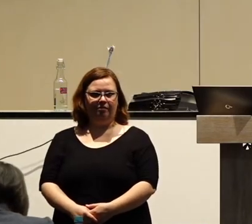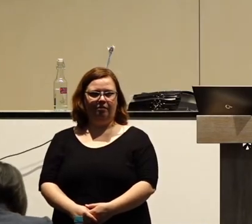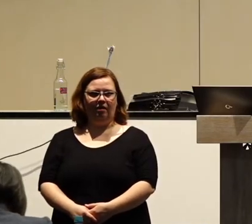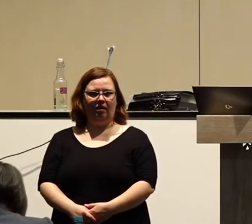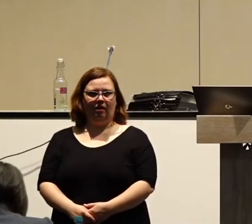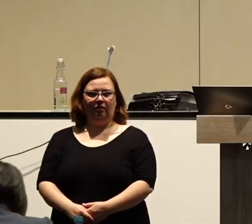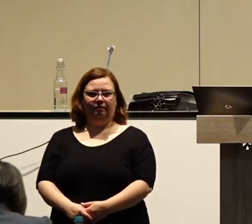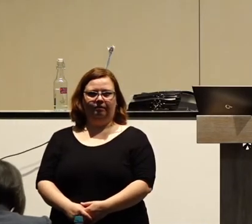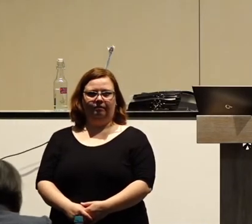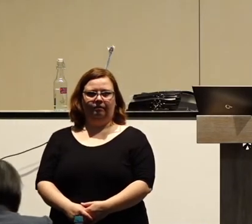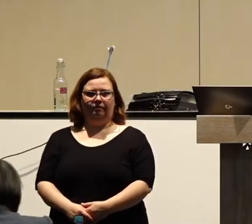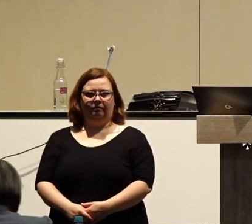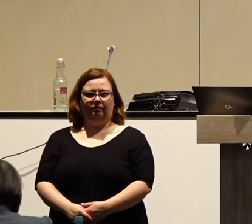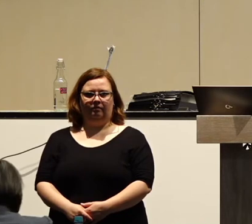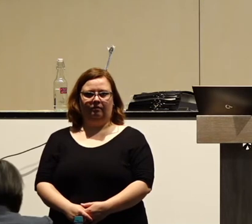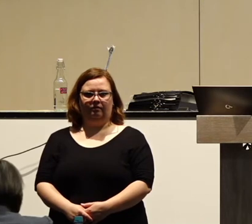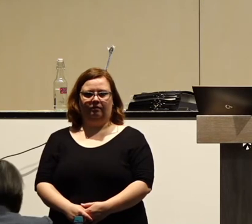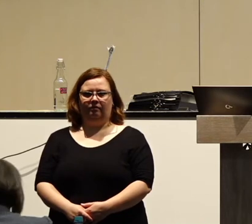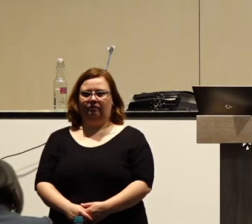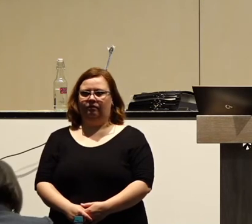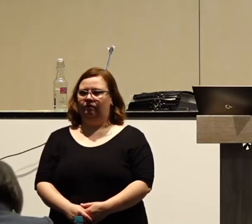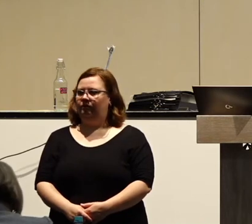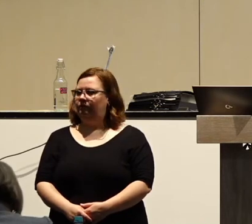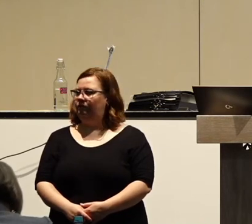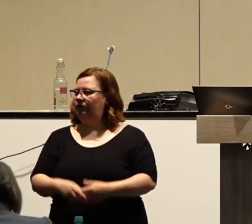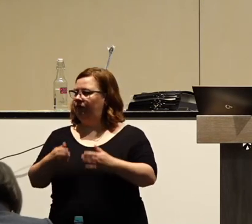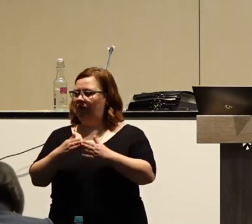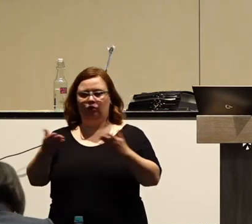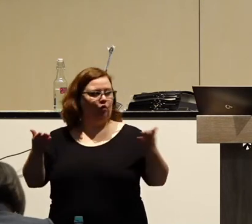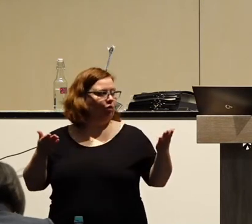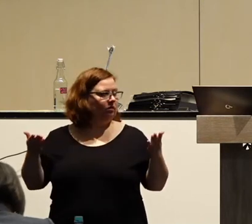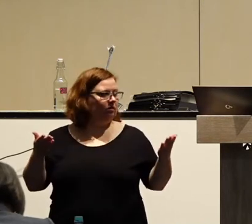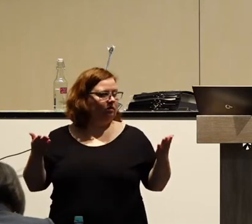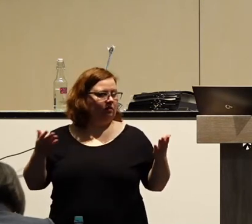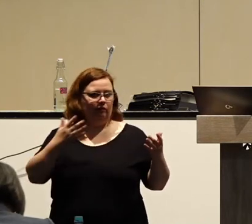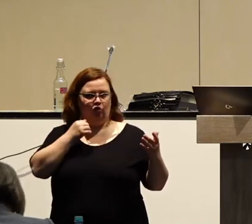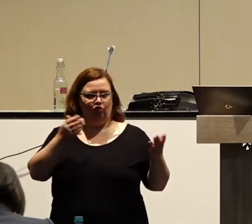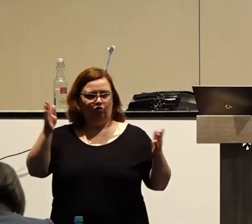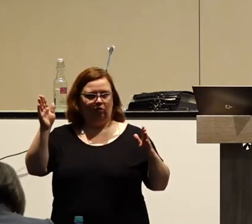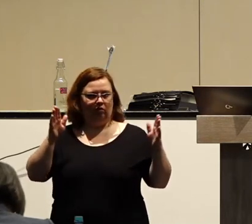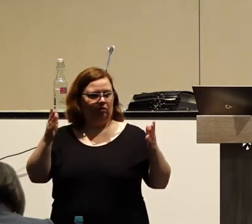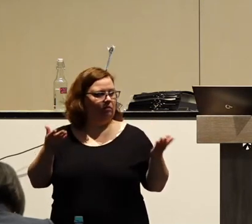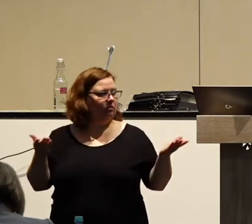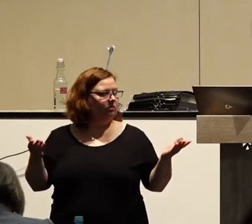So, dann machen wir in der Fraktionsrunde weiter. Wird Fraktion Die Linke das Wort gewünscht? Frau Abel, bitte schön.